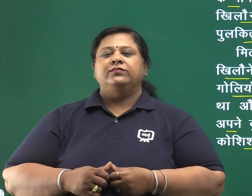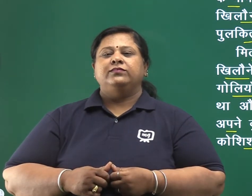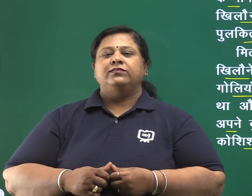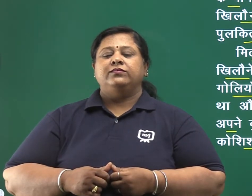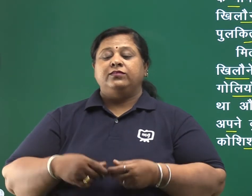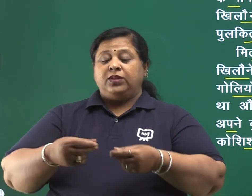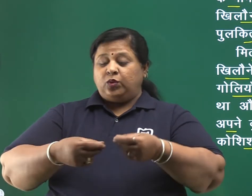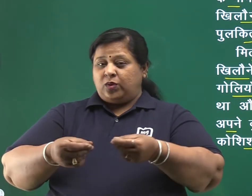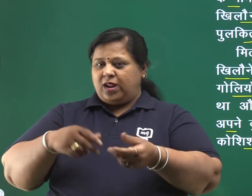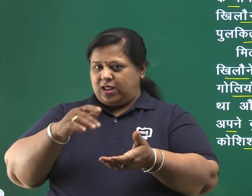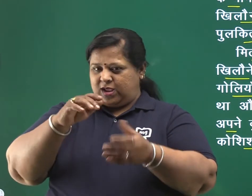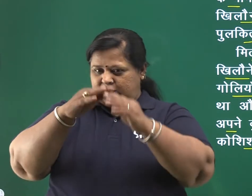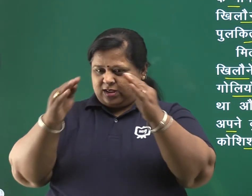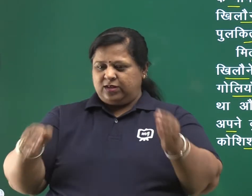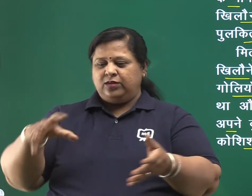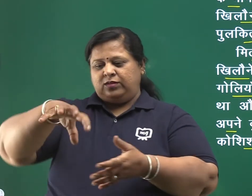दुकान लगाने